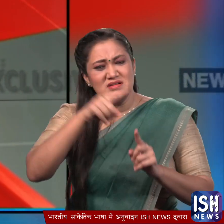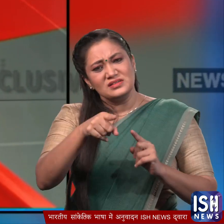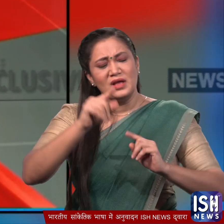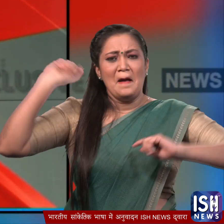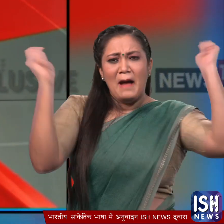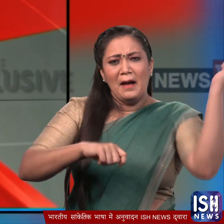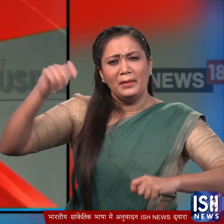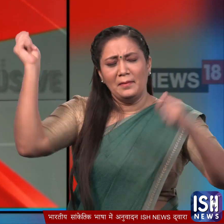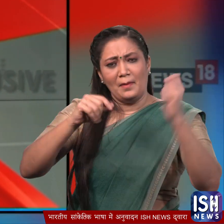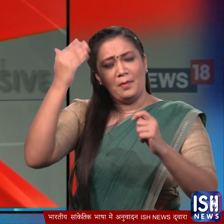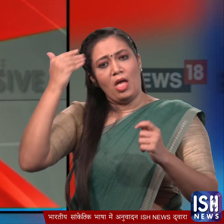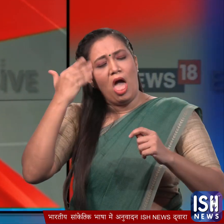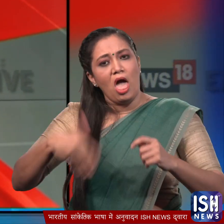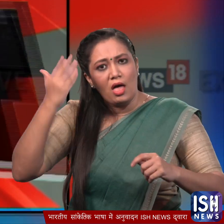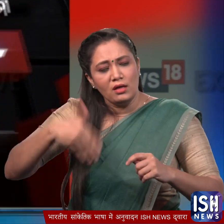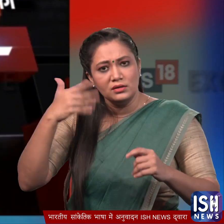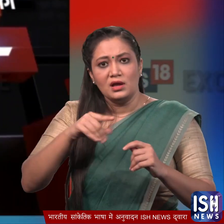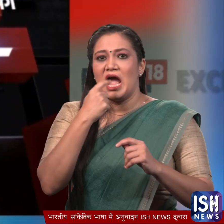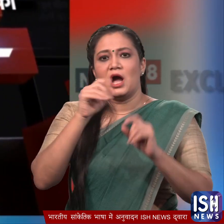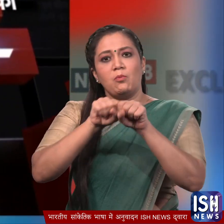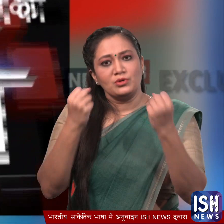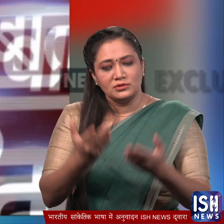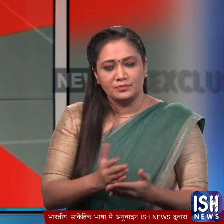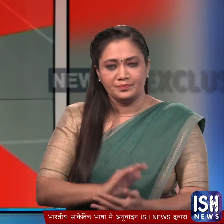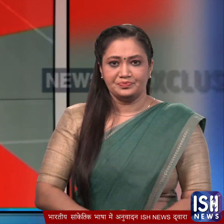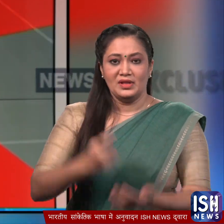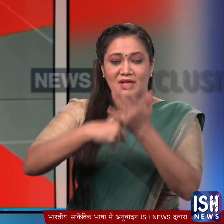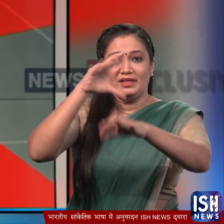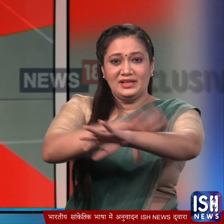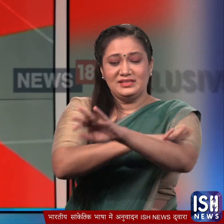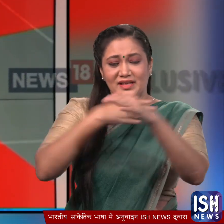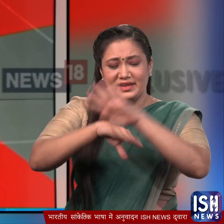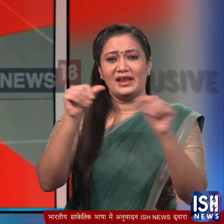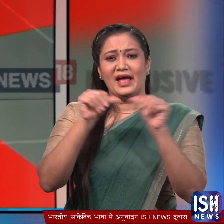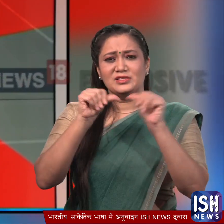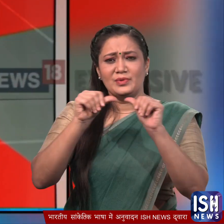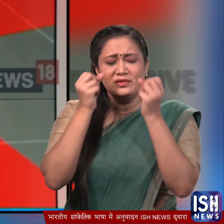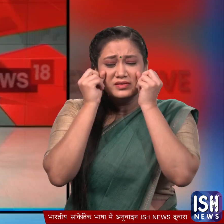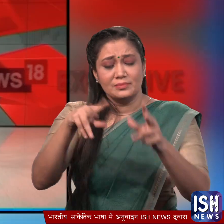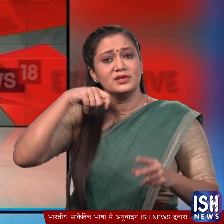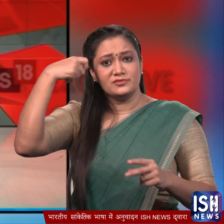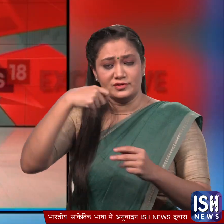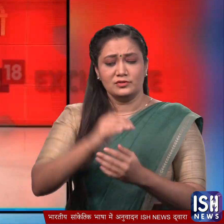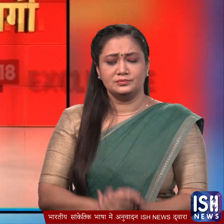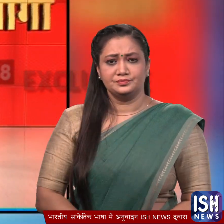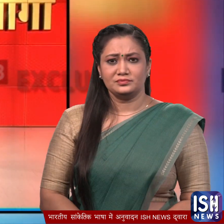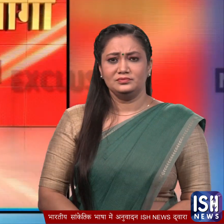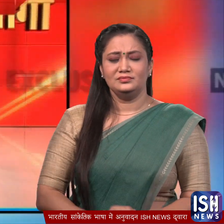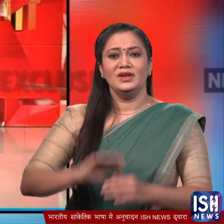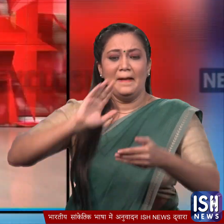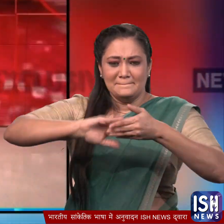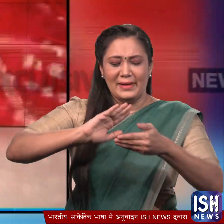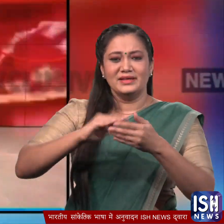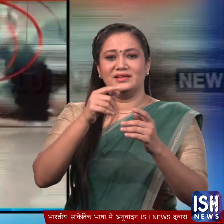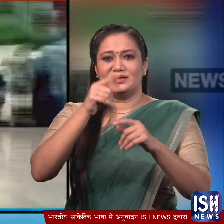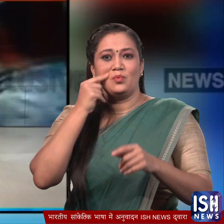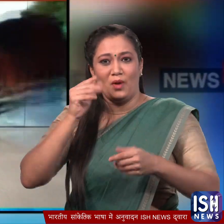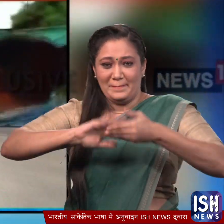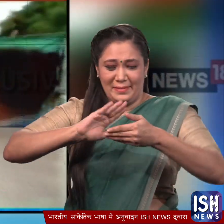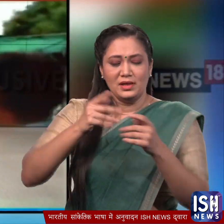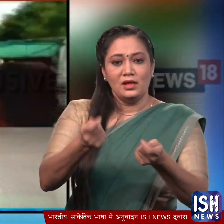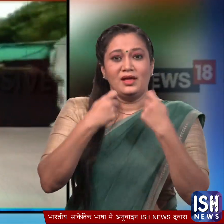बताया गया कि इस हमले में राहुल को गंभीर चोटें आई। पीड़ित लड़के ने घटना की शिकायत पुलिस में भी दर्ज करवाई। इसके त्वरित संज्ञान लिया गया था